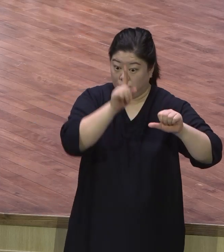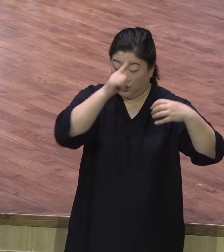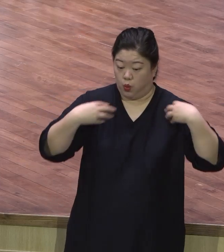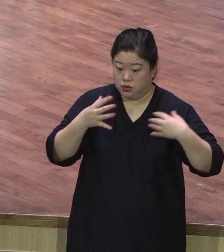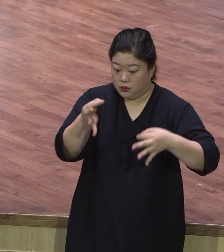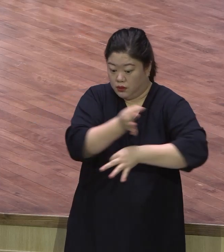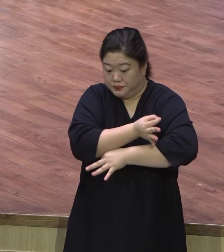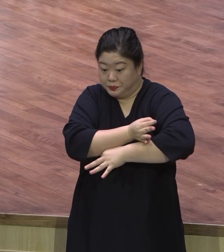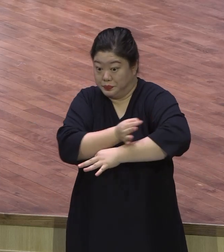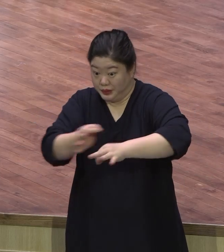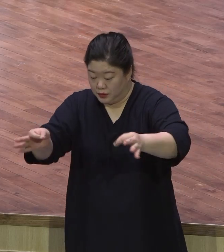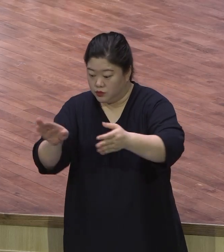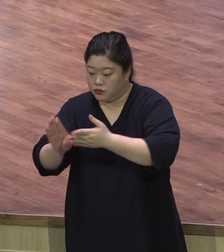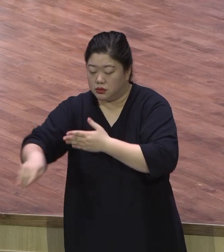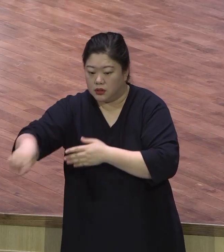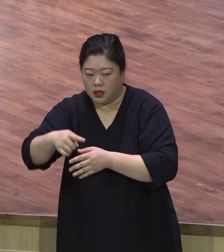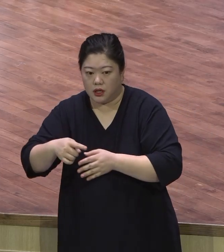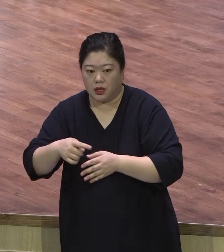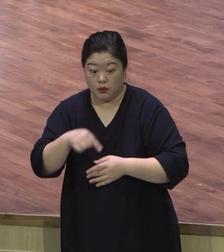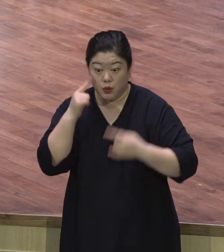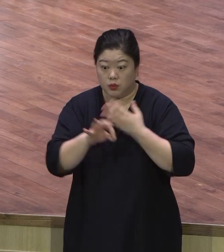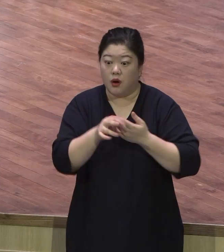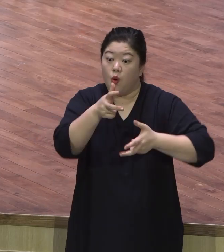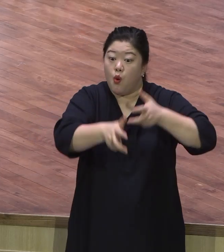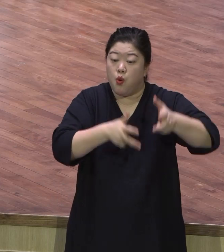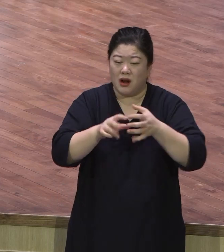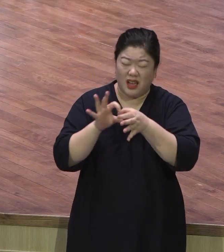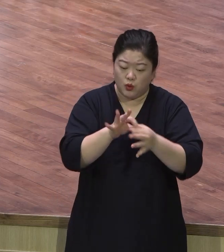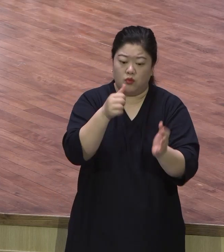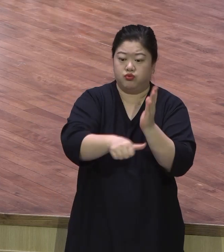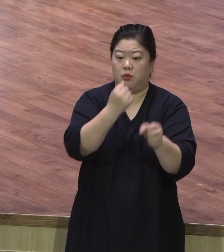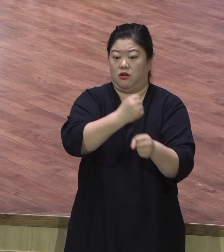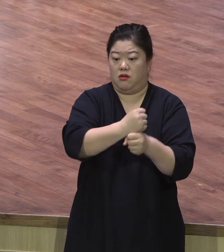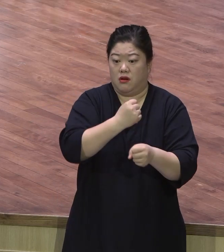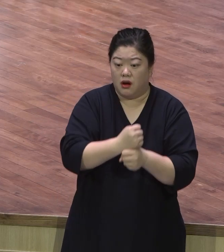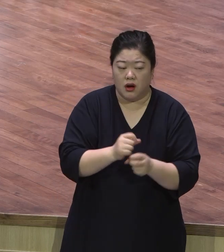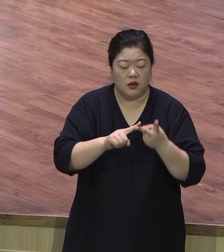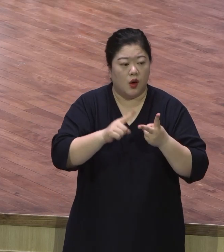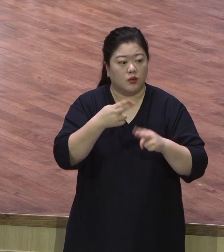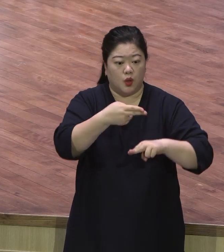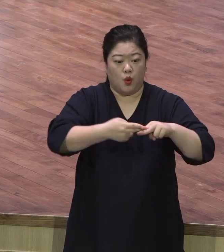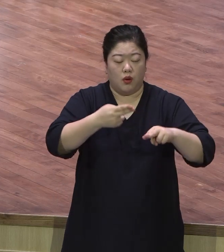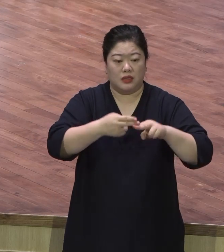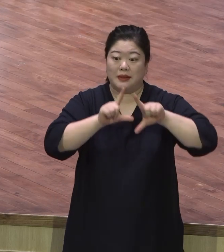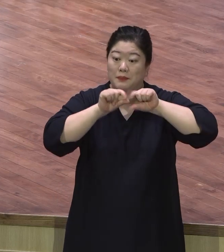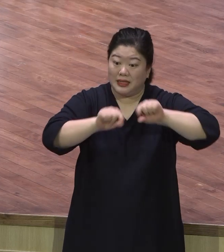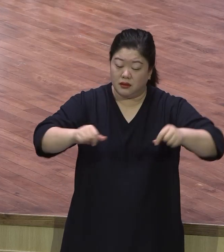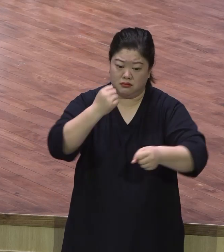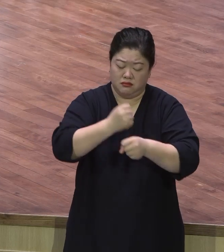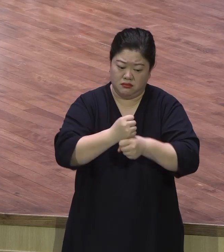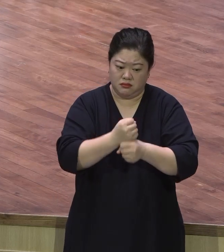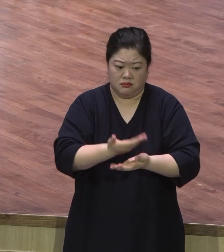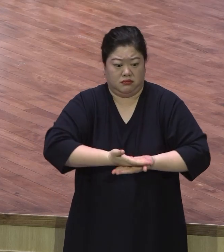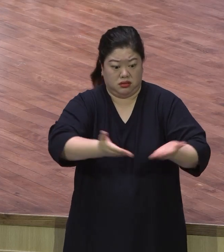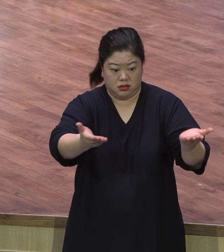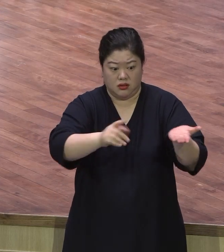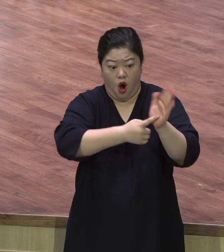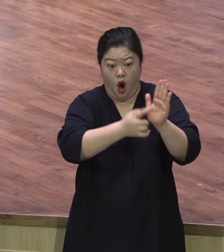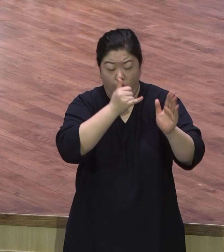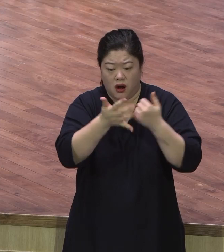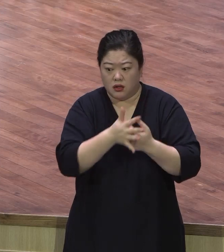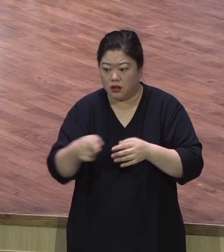확 돌아가는데 만들기만 하는데 살 사람이 없단 말이에요. 지금 사람이 없으니까 그래서 코로나19로